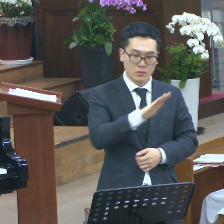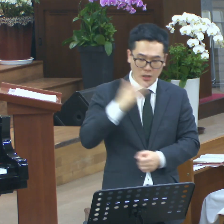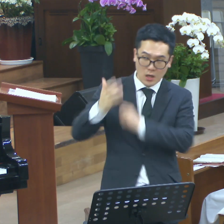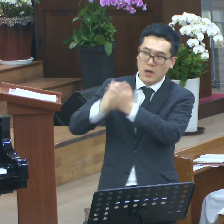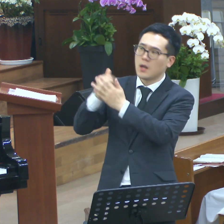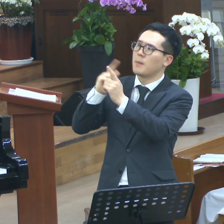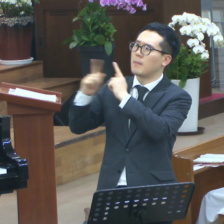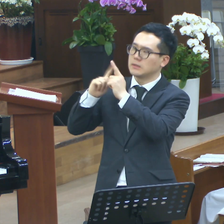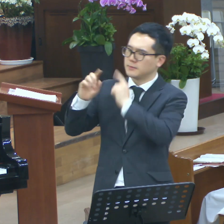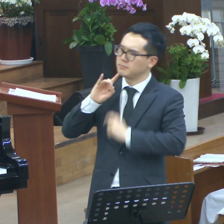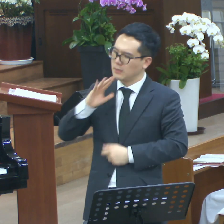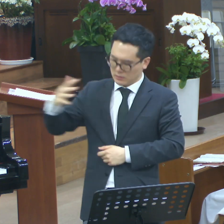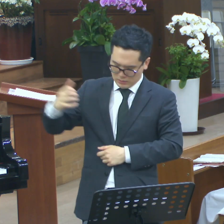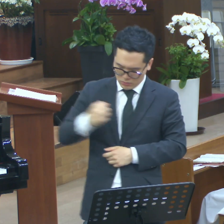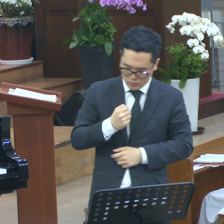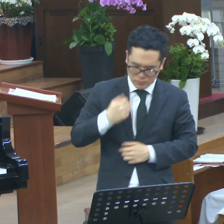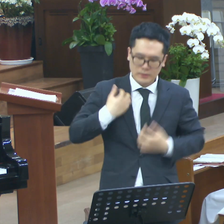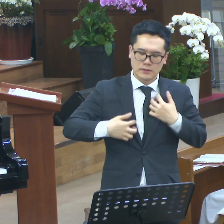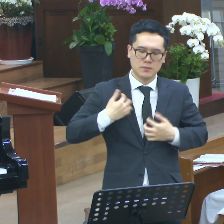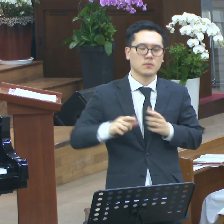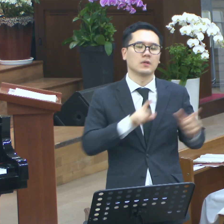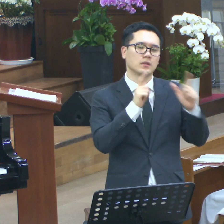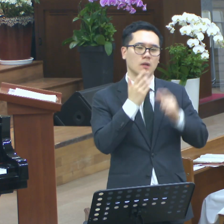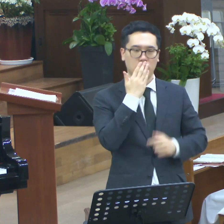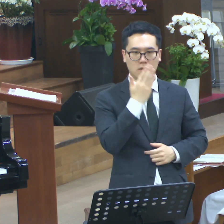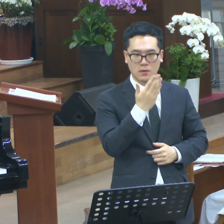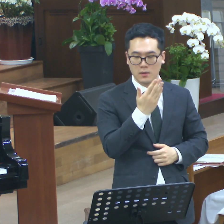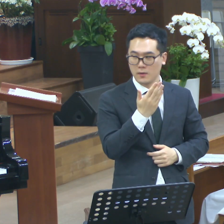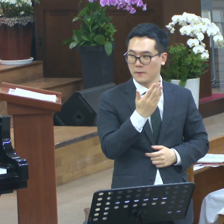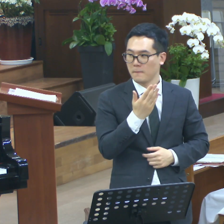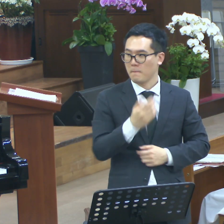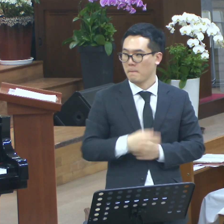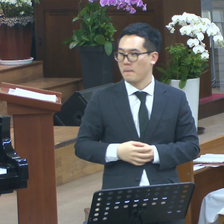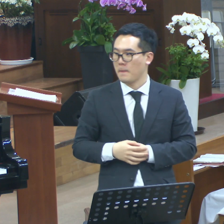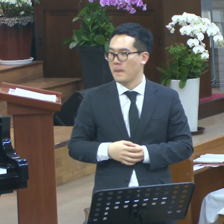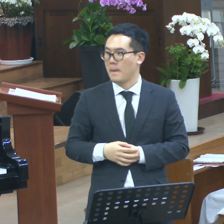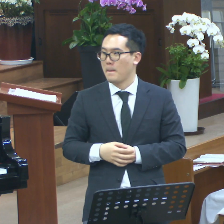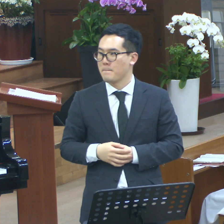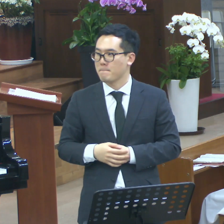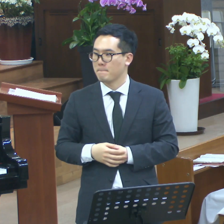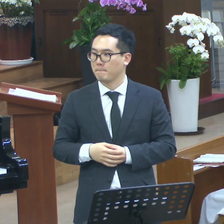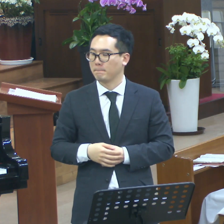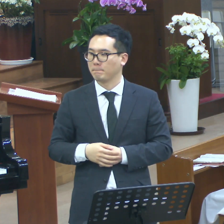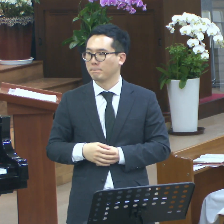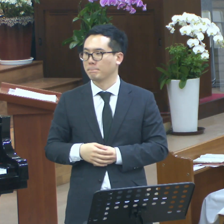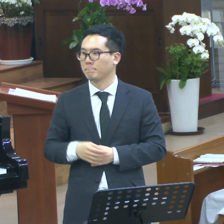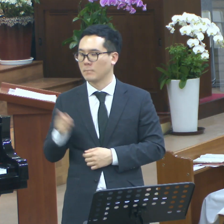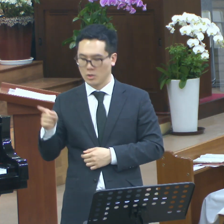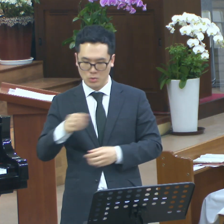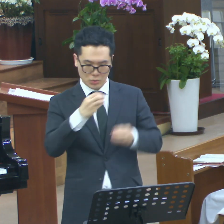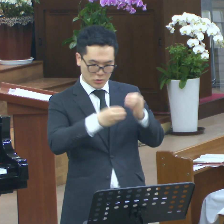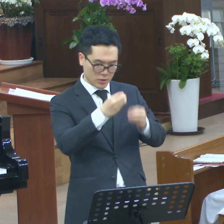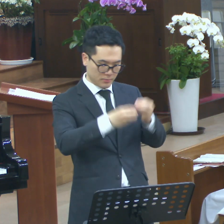119편을 보면서 이거를 22일에 걸쳐서 나오면 한 년씩이 기가 막히거든요. 히브리어 원어는 보통 한